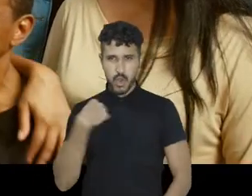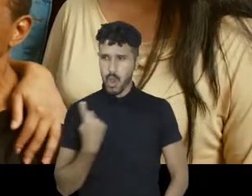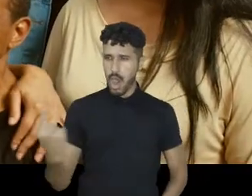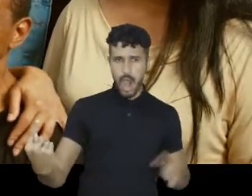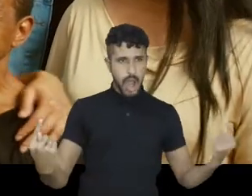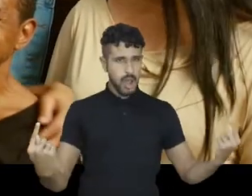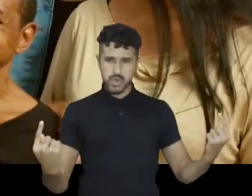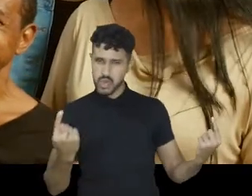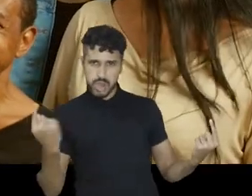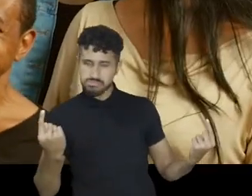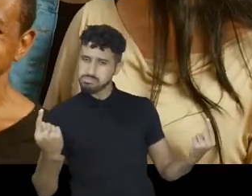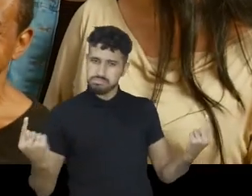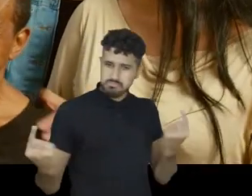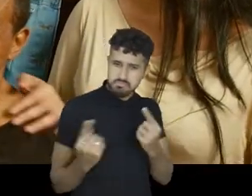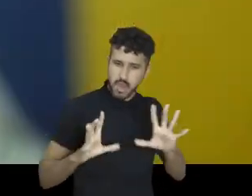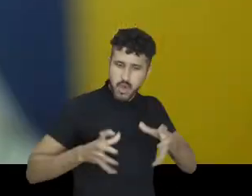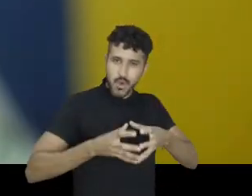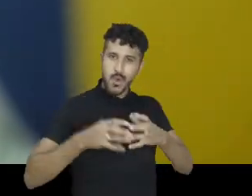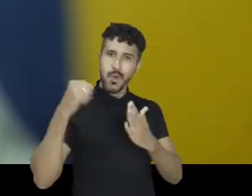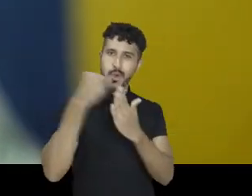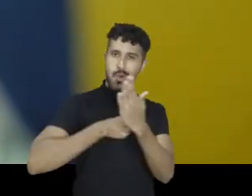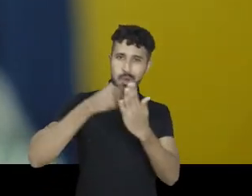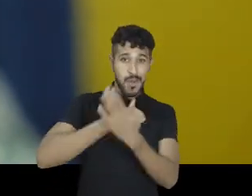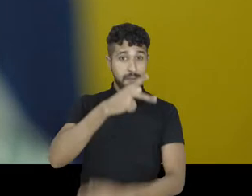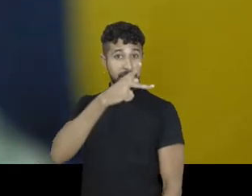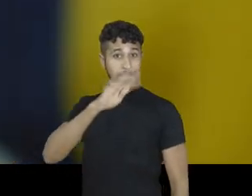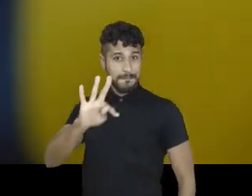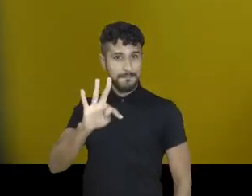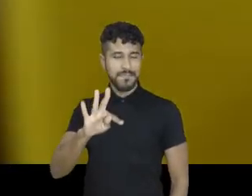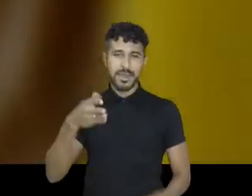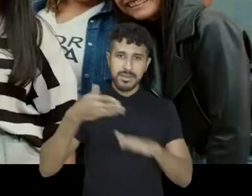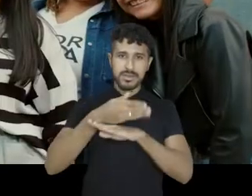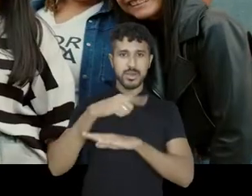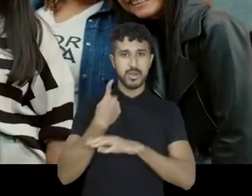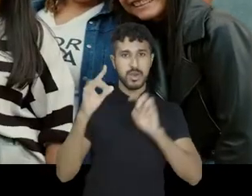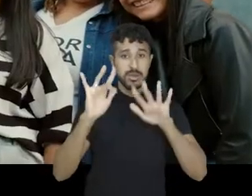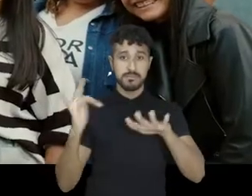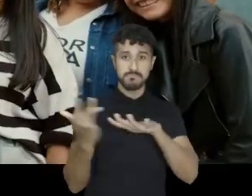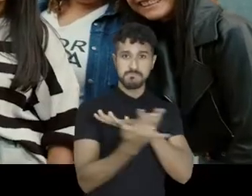sozinhos. Comitê Popular de Luta do PT. Acesse nossas